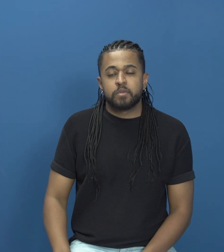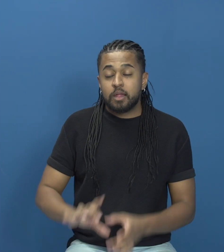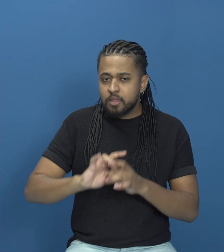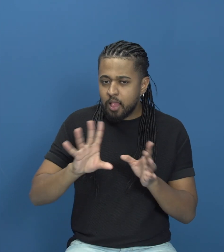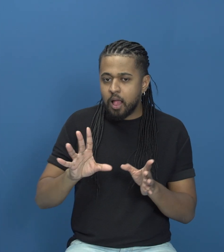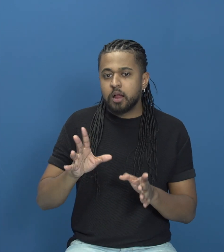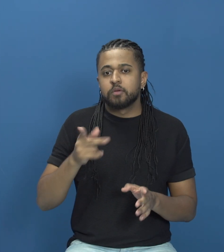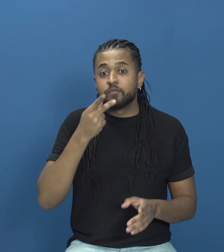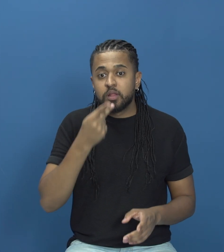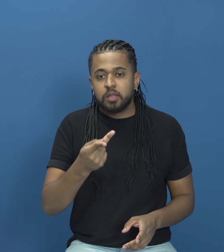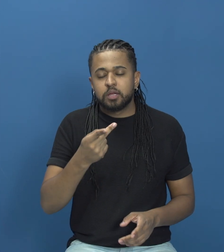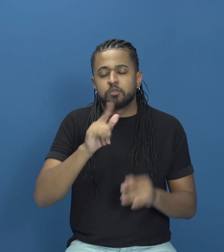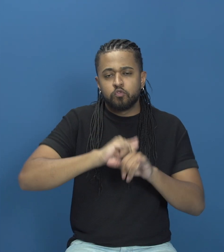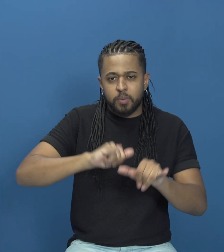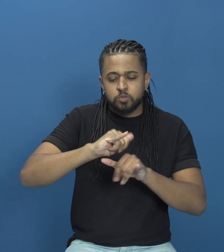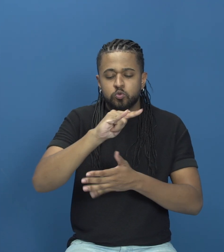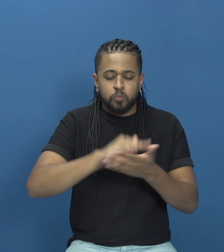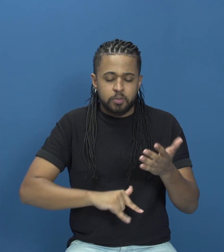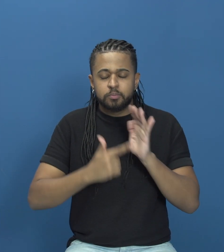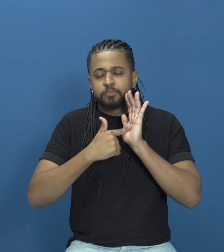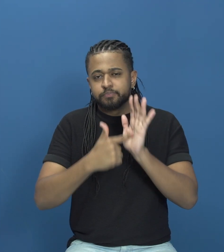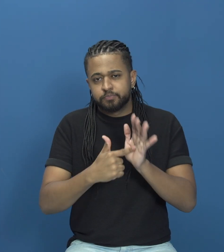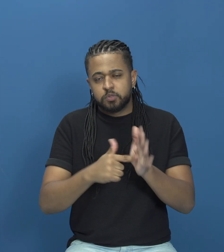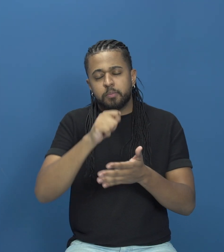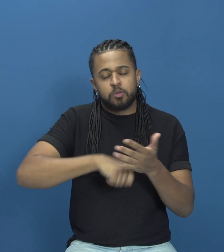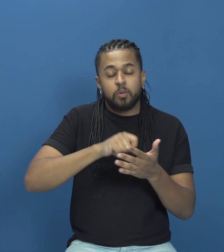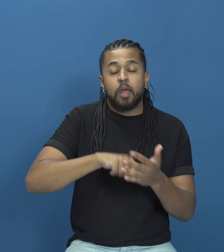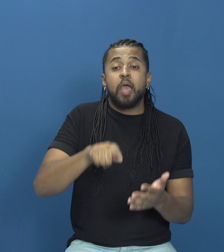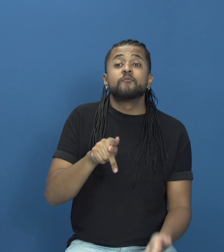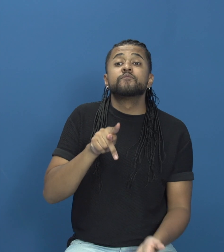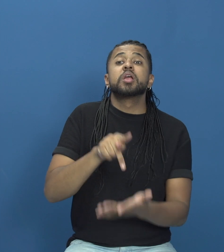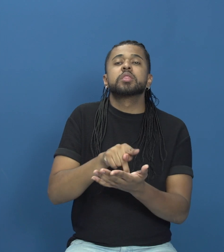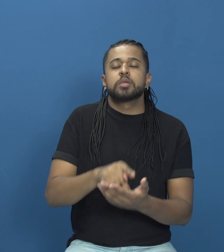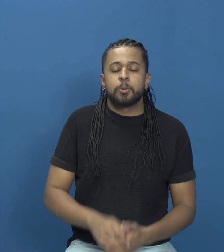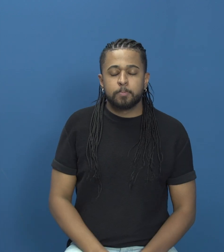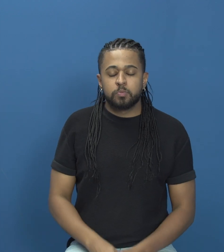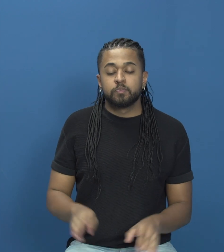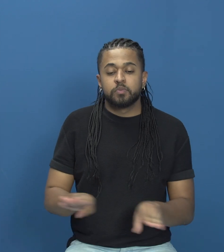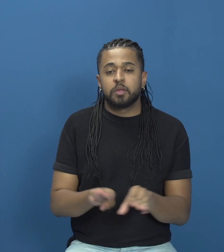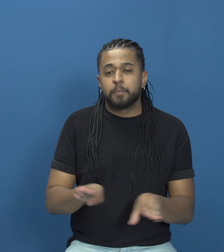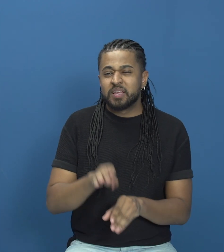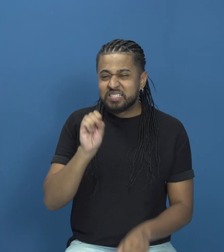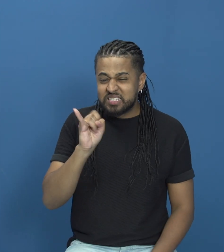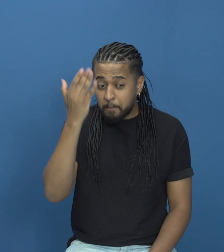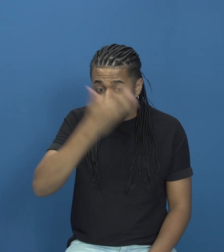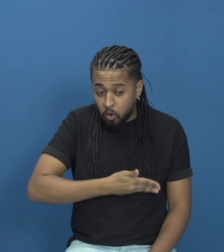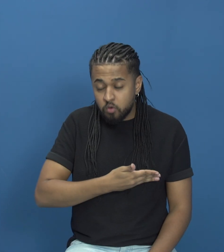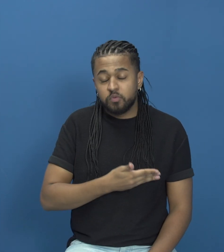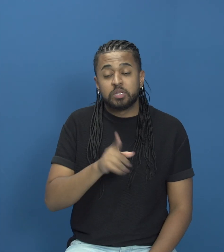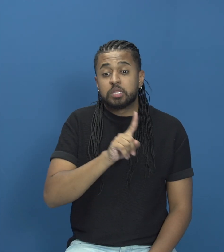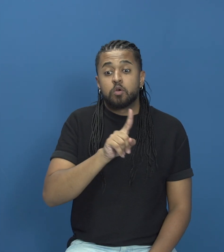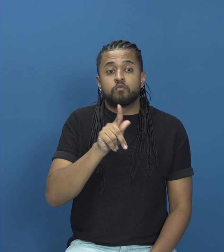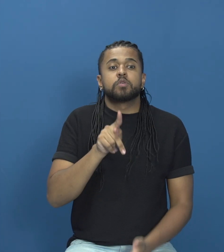as informações e documentos apresentados para a matrícula são verdadeiros e que, caso comprovada a